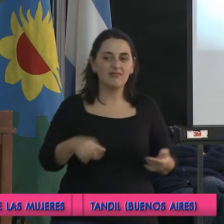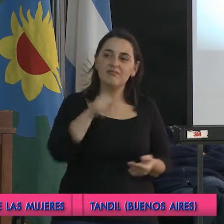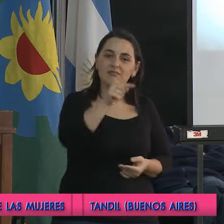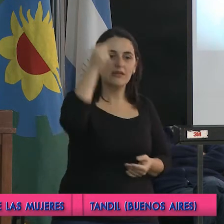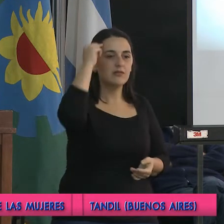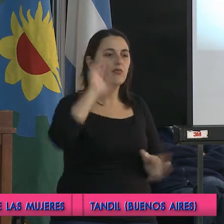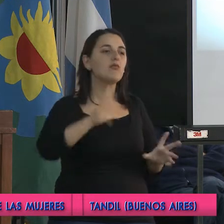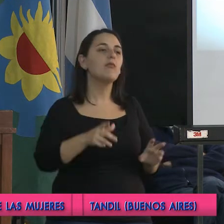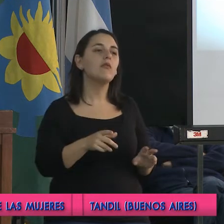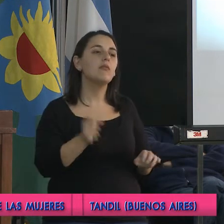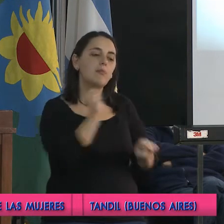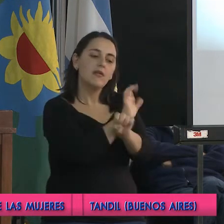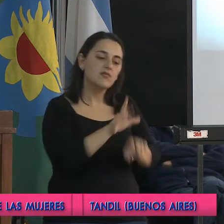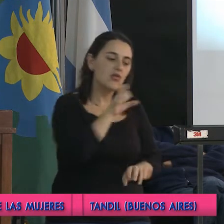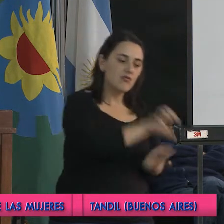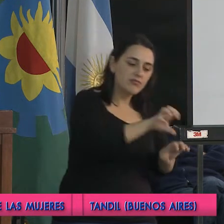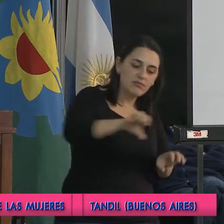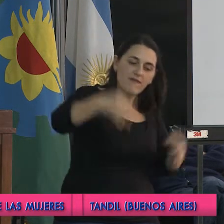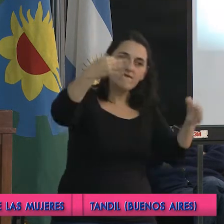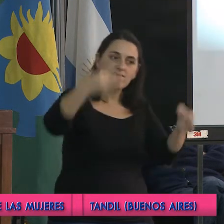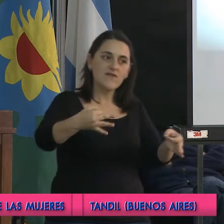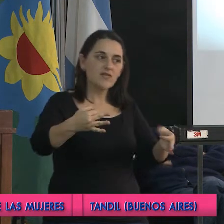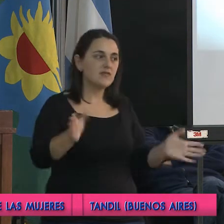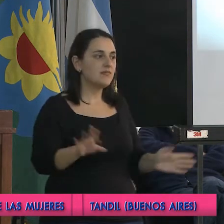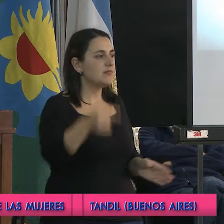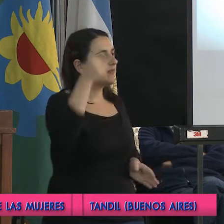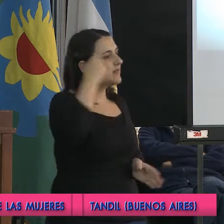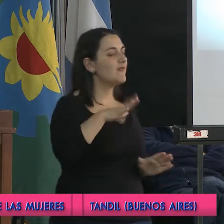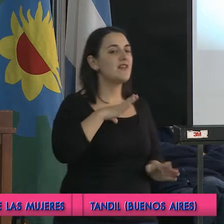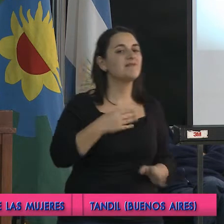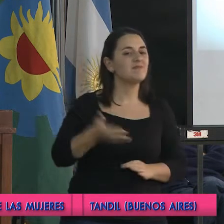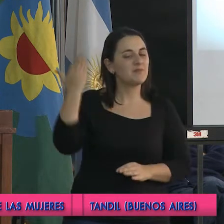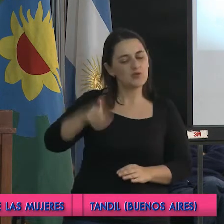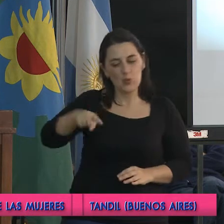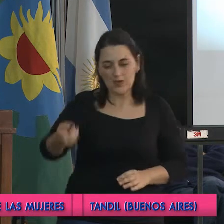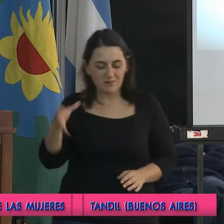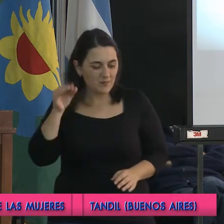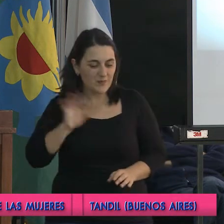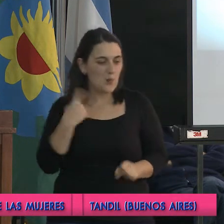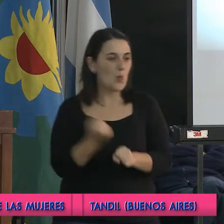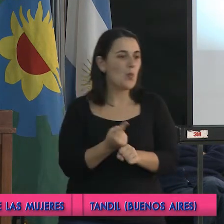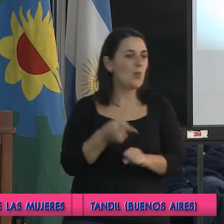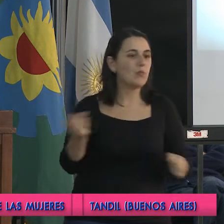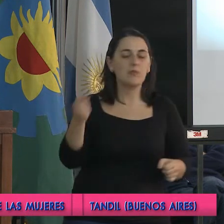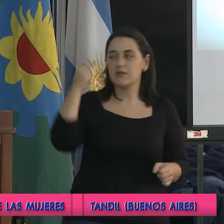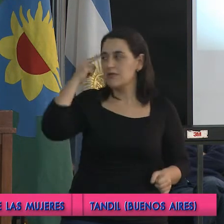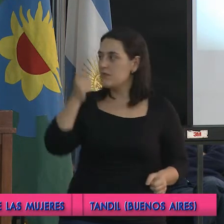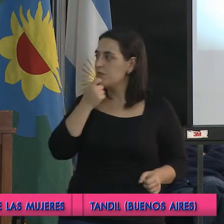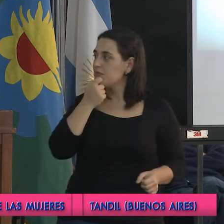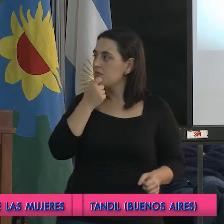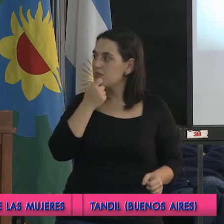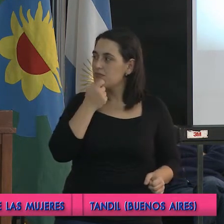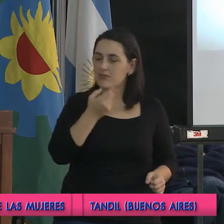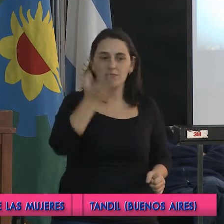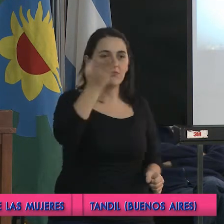ponerlas en su justo lugar. No llegué a la exposición de Andrea Rossetti, pero me abstuve un poco de hablar de violencia de género